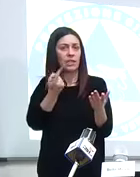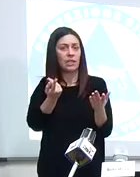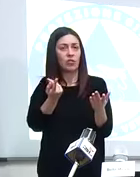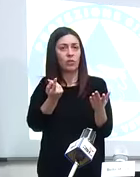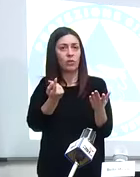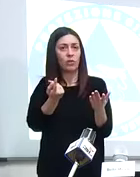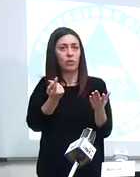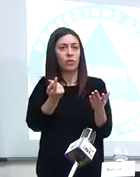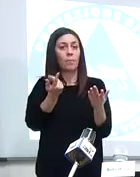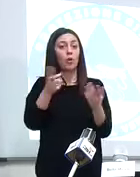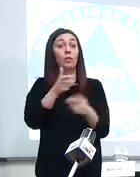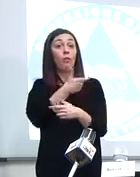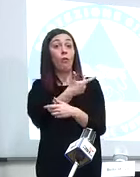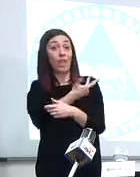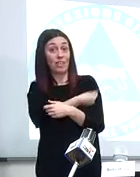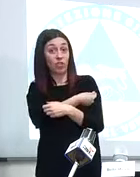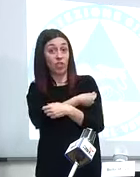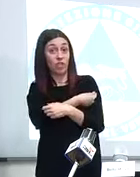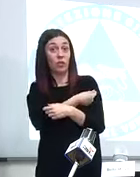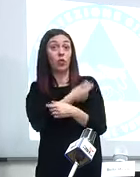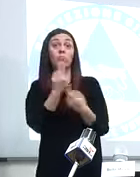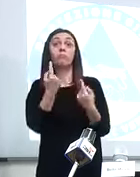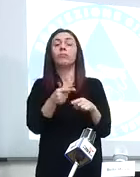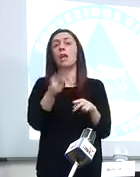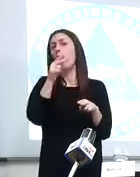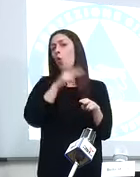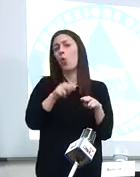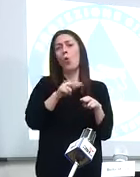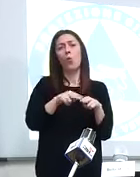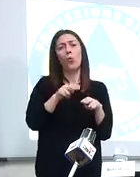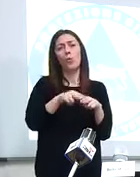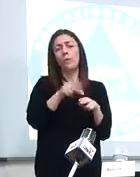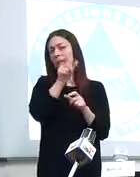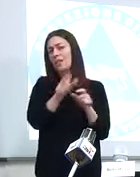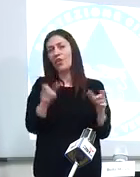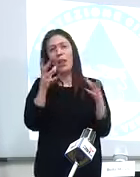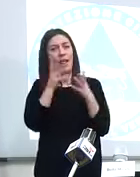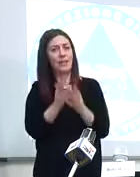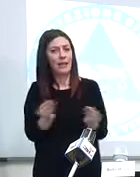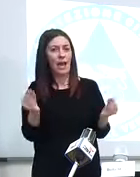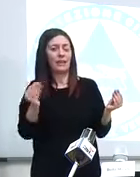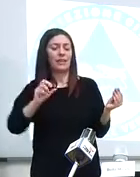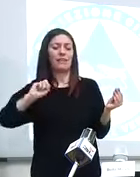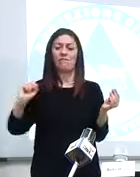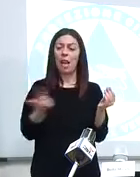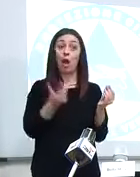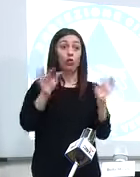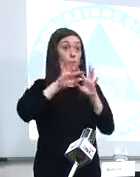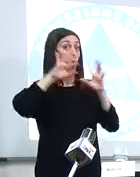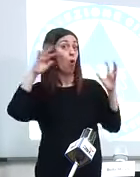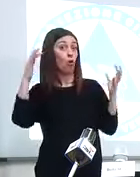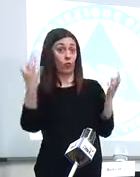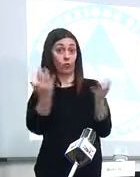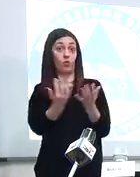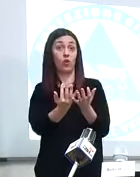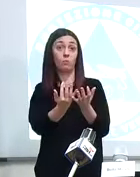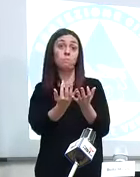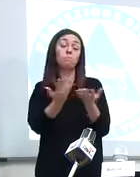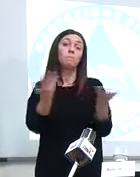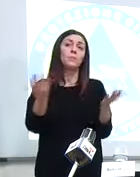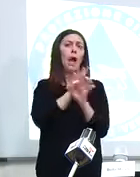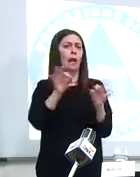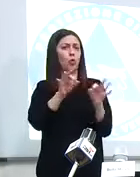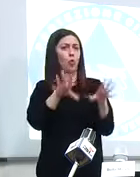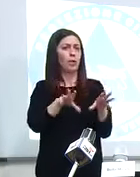sta utilizzando molto velocemente su una larga fascia di popolazione mondiale, ci sarà chi ha cominciato